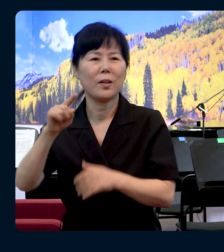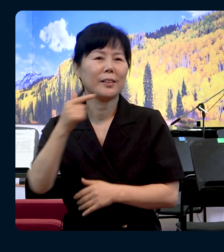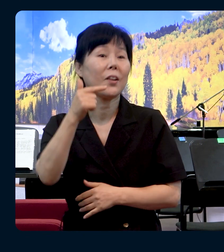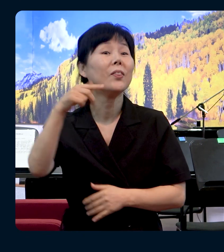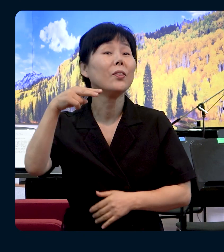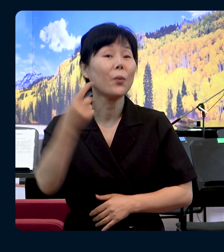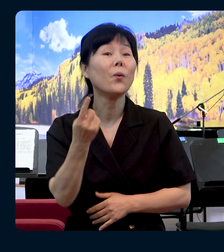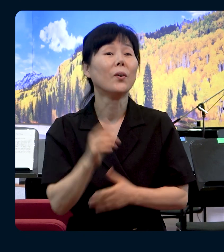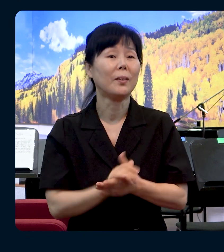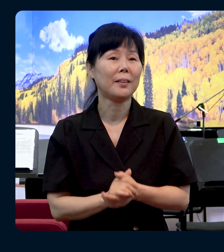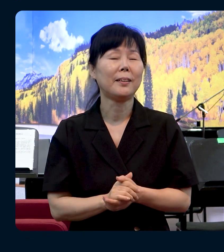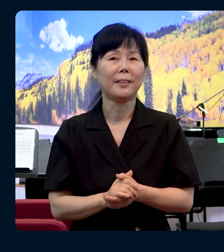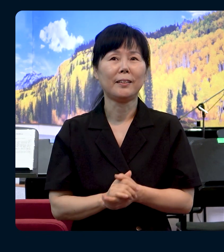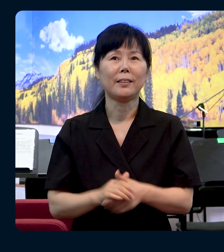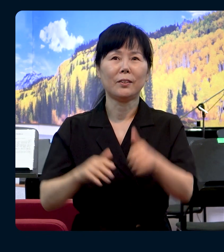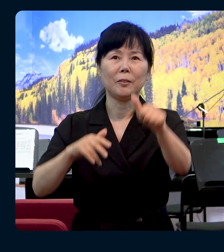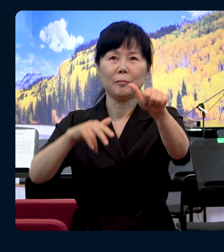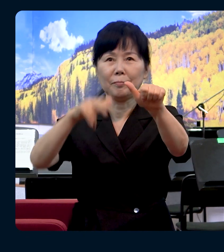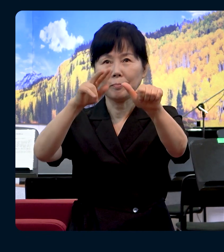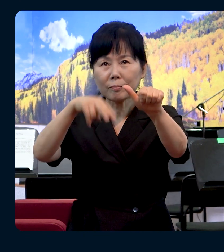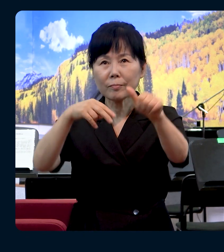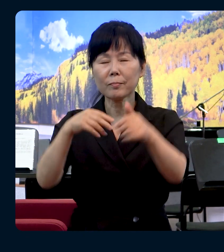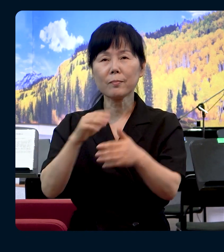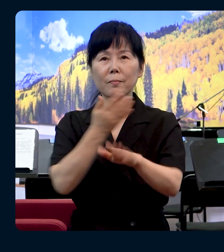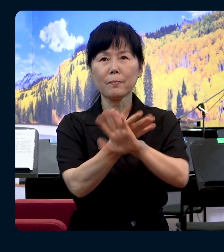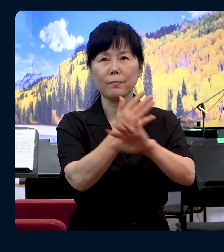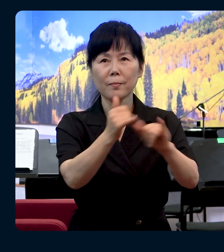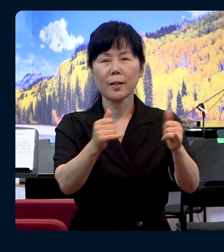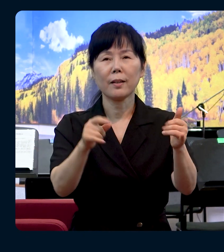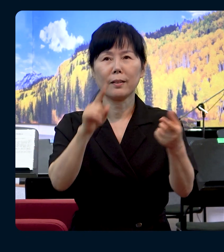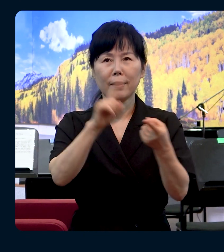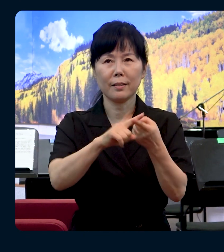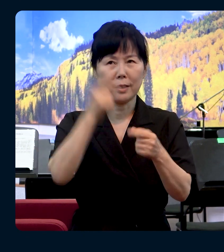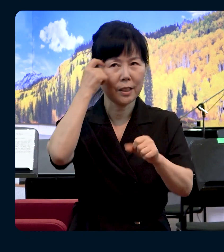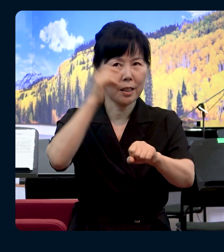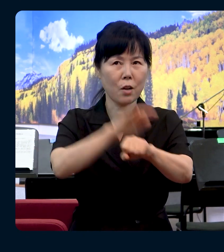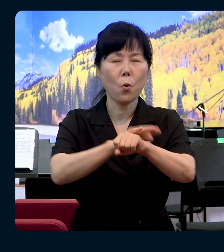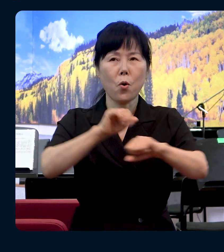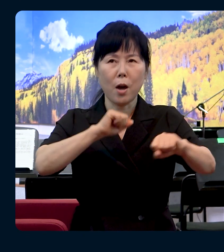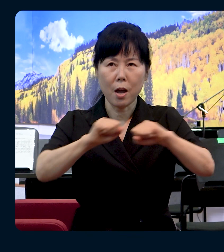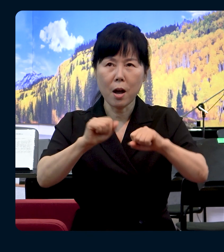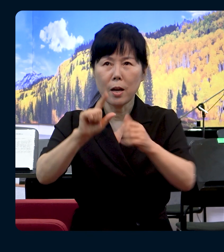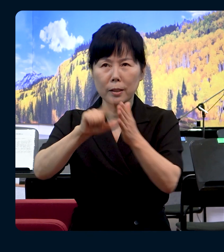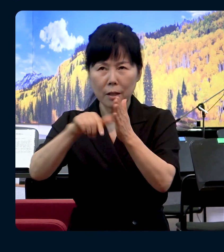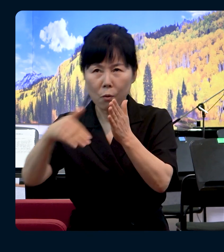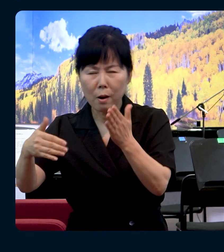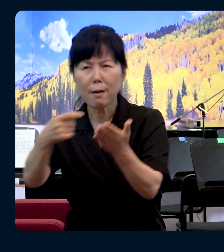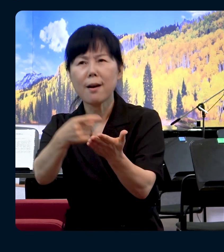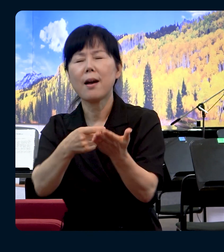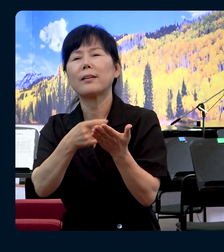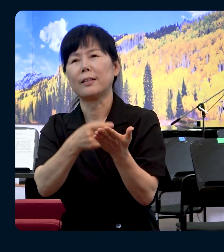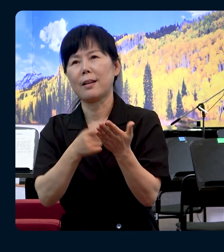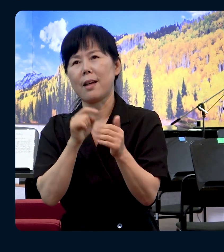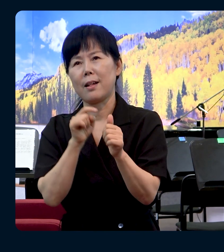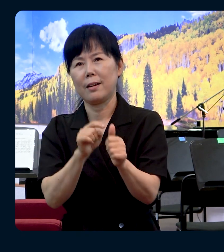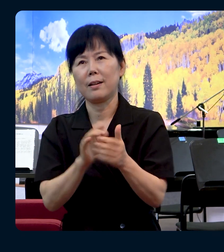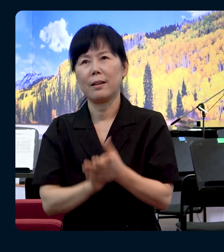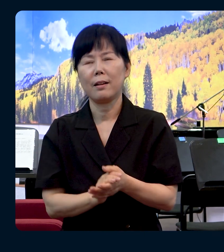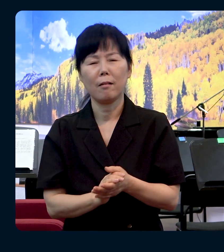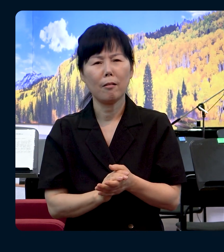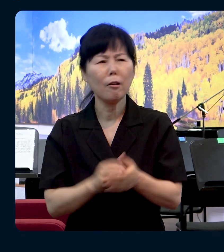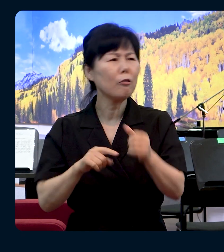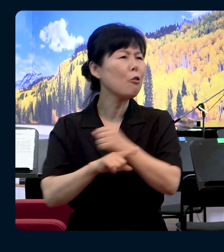함께 읽겠습니다. 5절 같이 읽습니다. 외인에게 대해서는 지혜로 행하여 세월을 아끼라. 이게